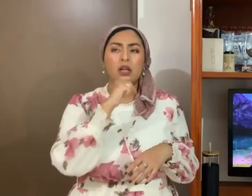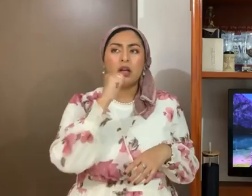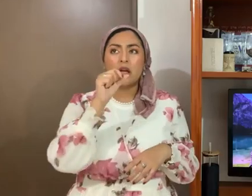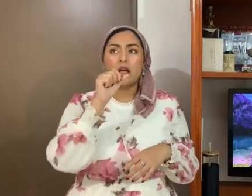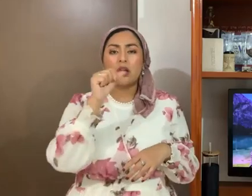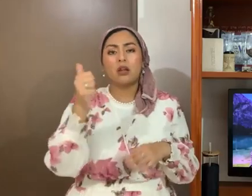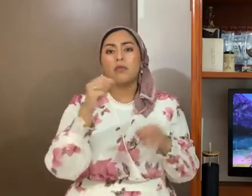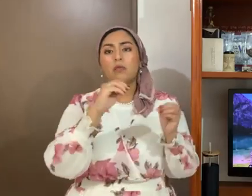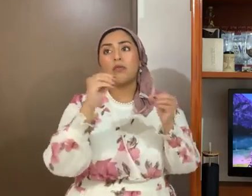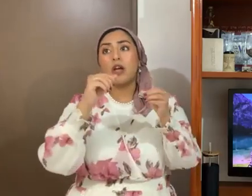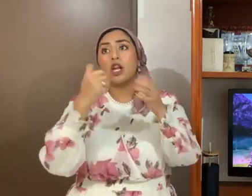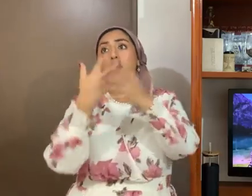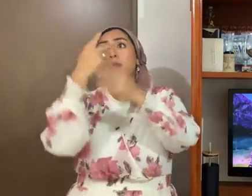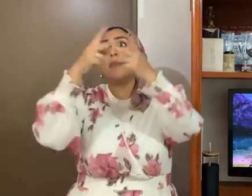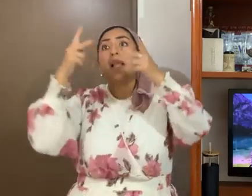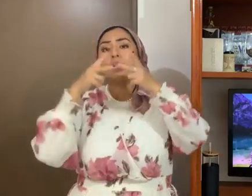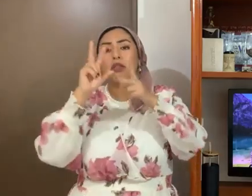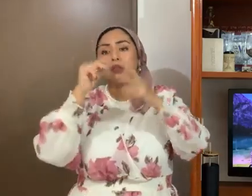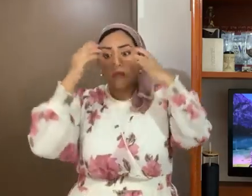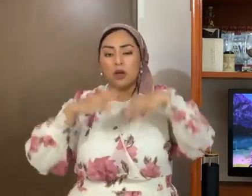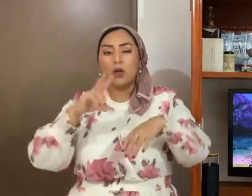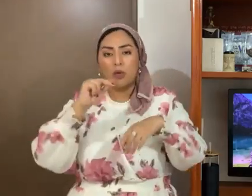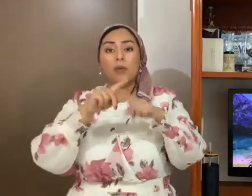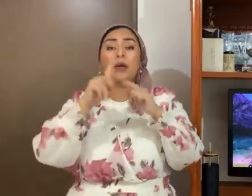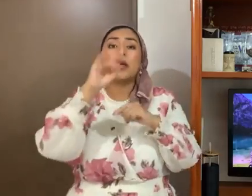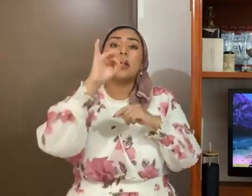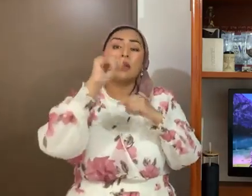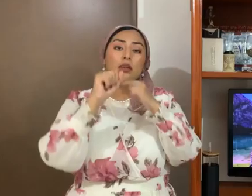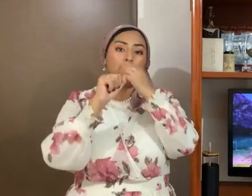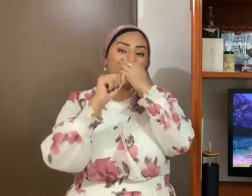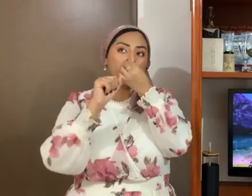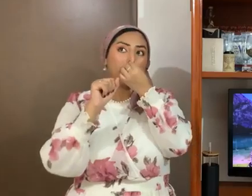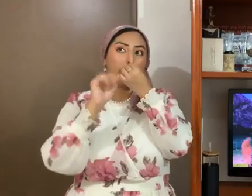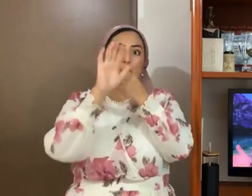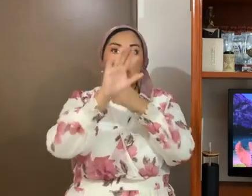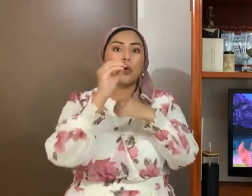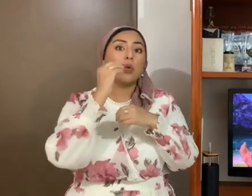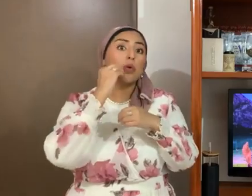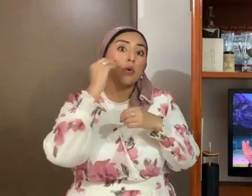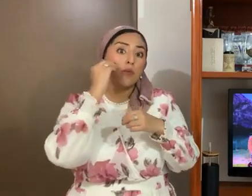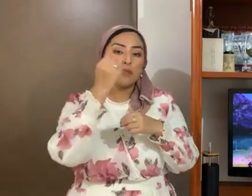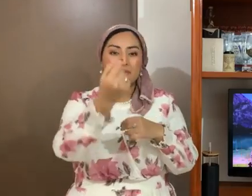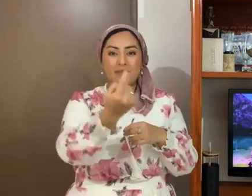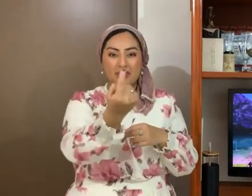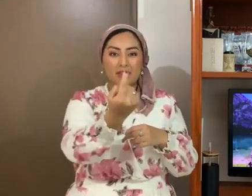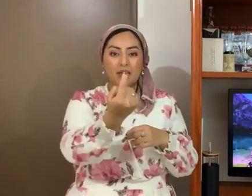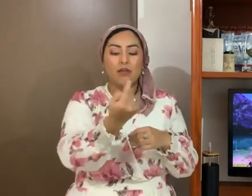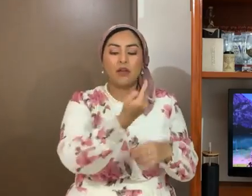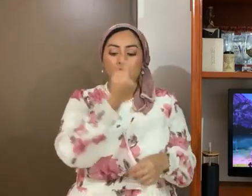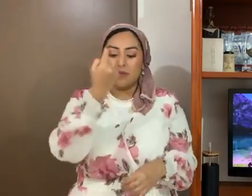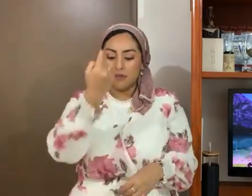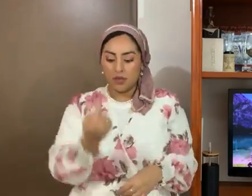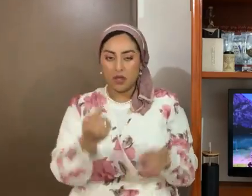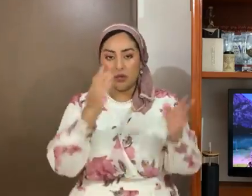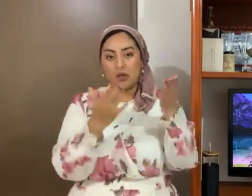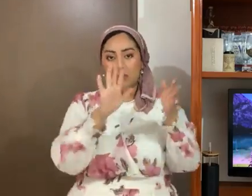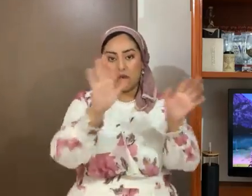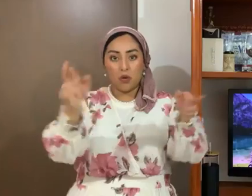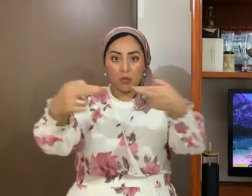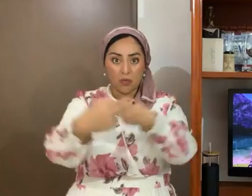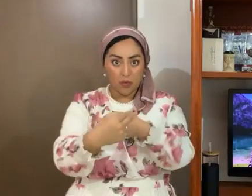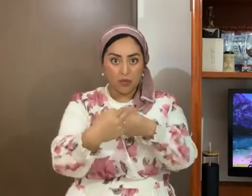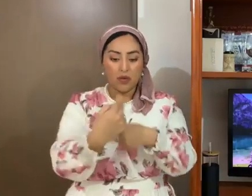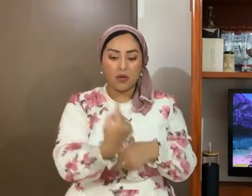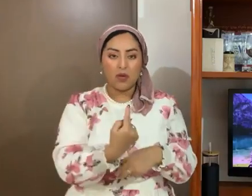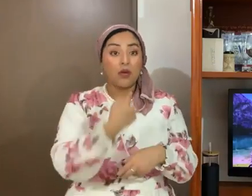lleve a otro lugar físicamente, pero sí que en tu casa tú te apartes. Que a lo mejor si estás